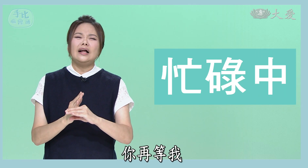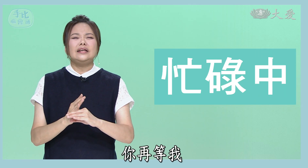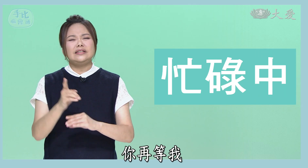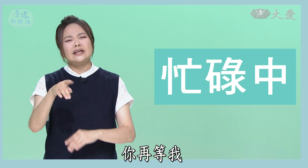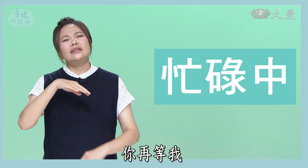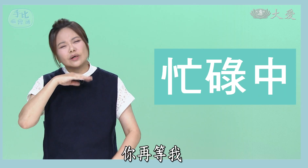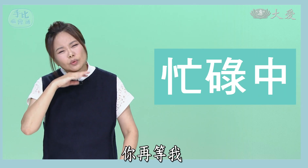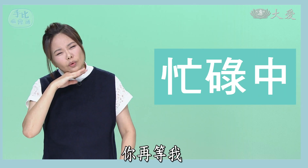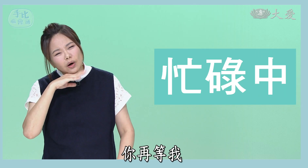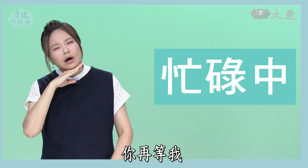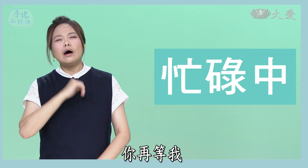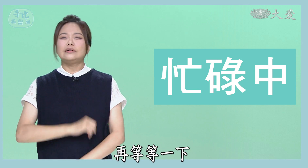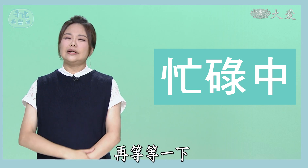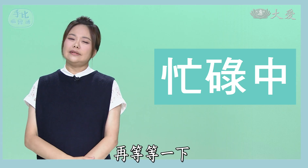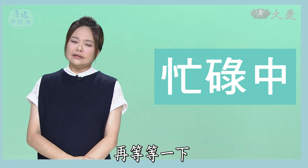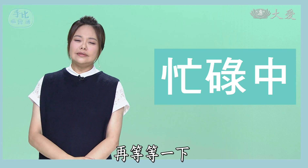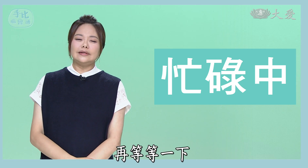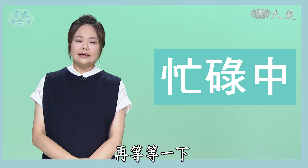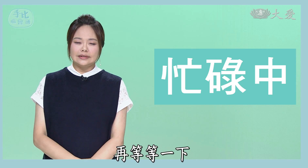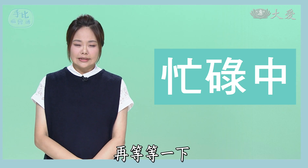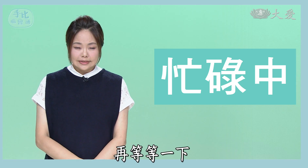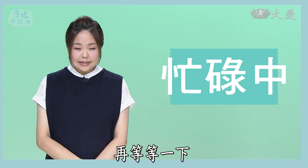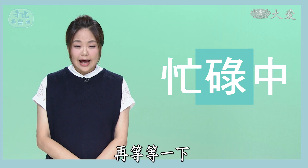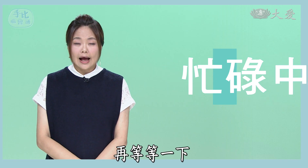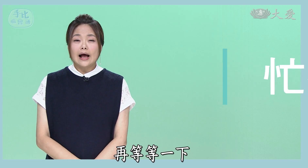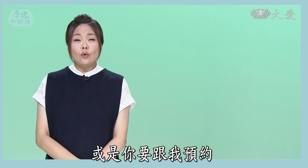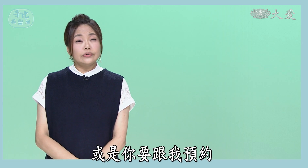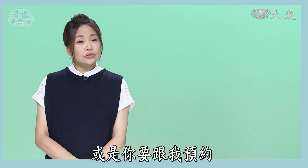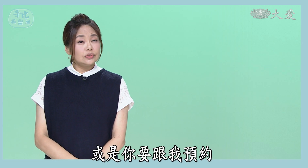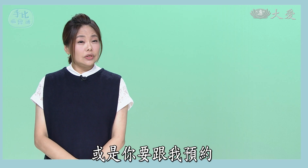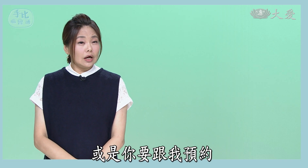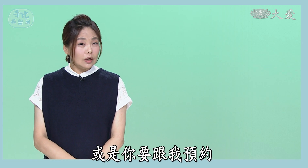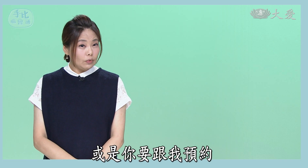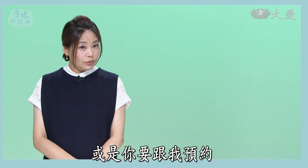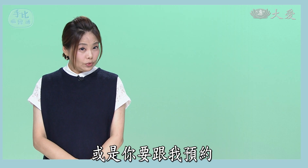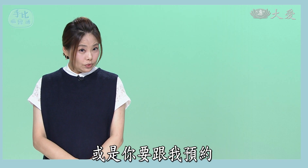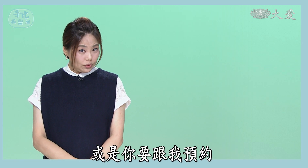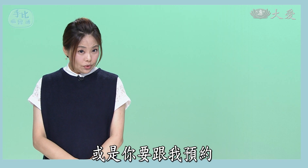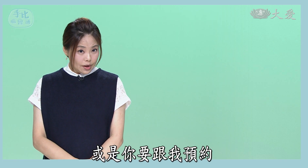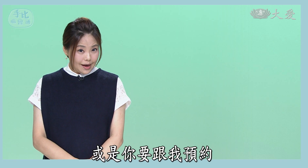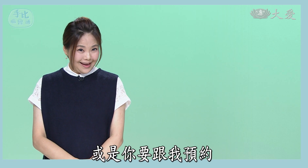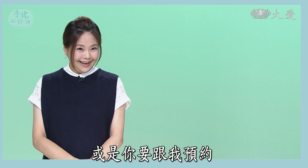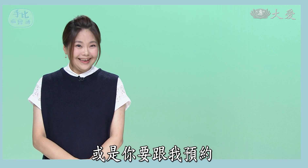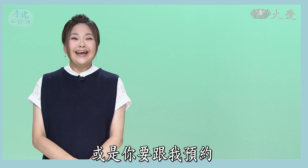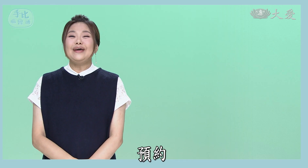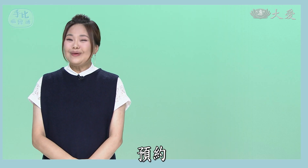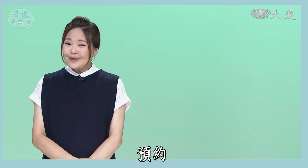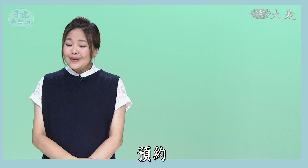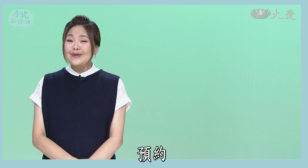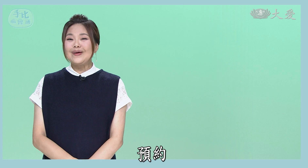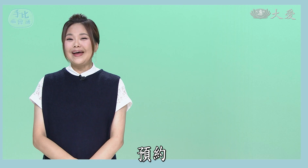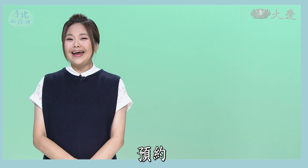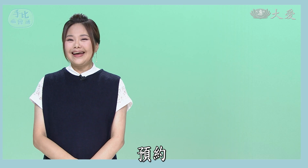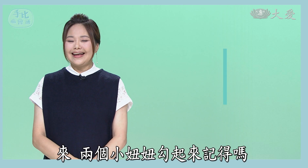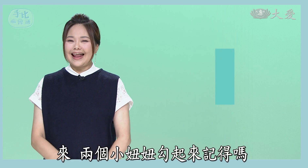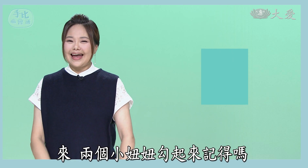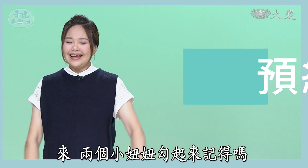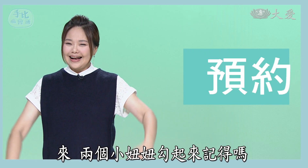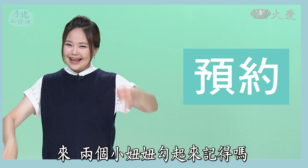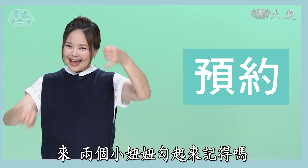你再等我，再等等一下，或是你要跟我预约，预约。来，两